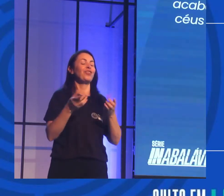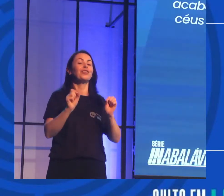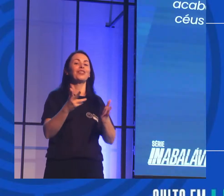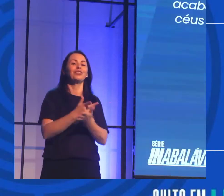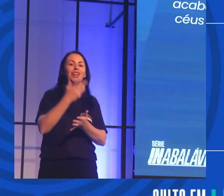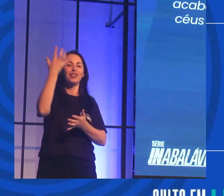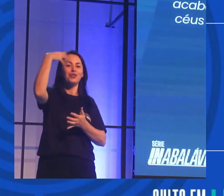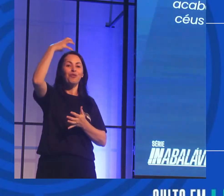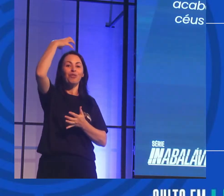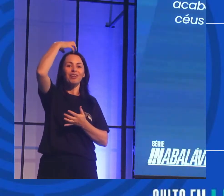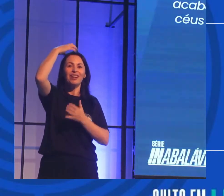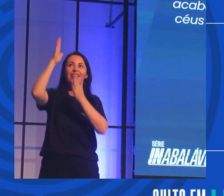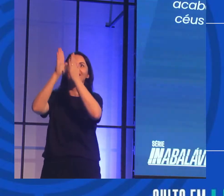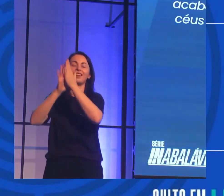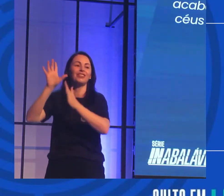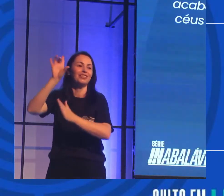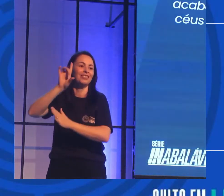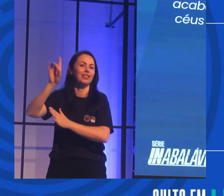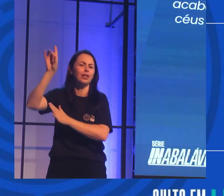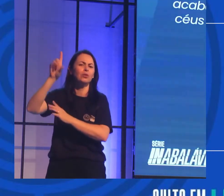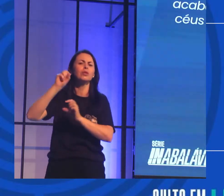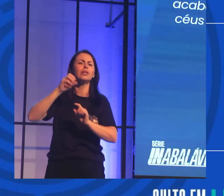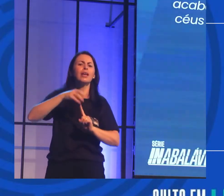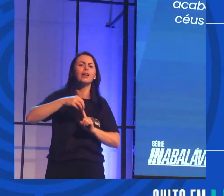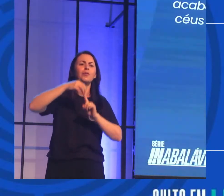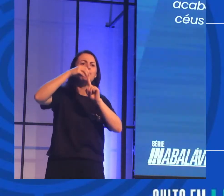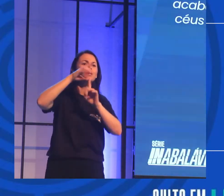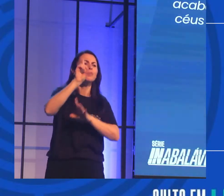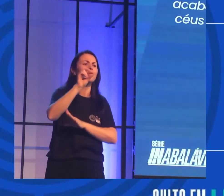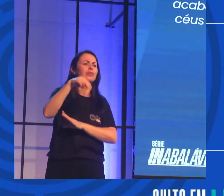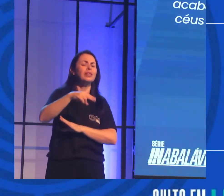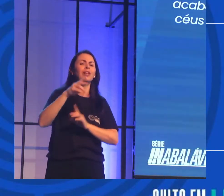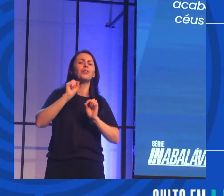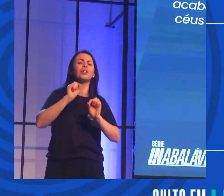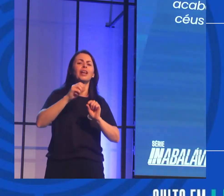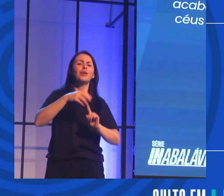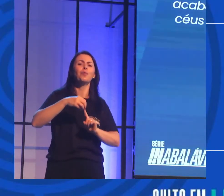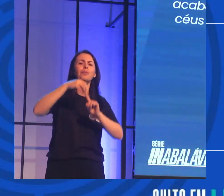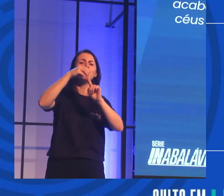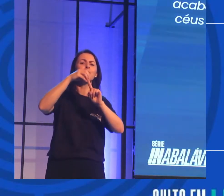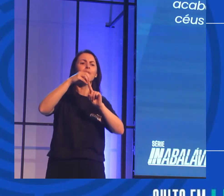Deus. Gente, qual é o personagem principal do livro de Daniel? Falamos isso aqui.